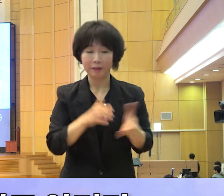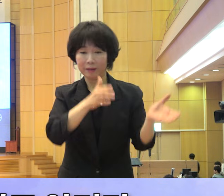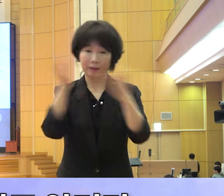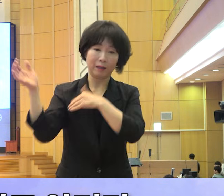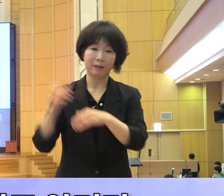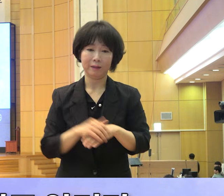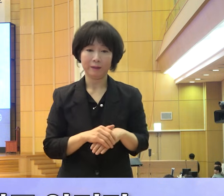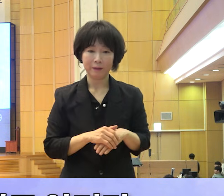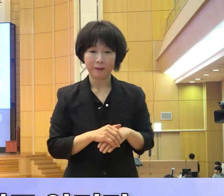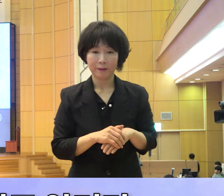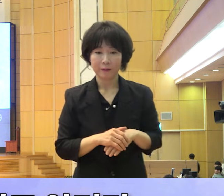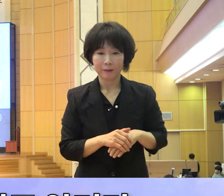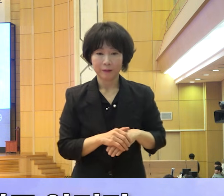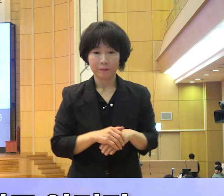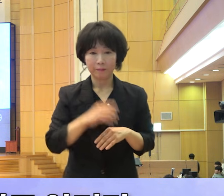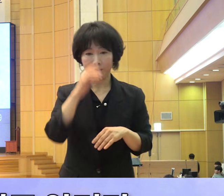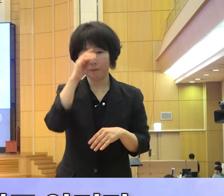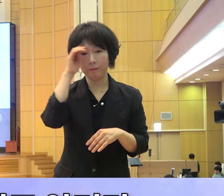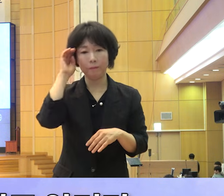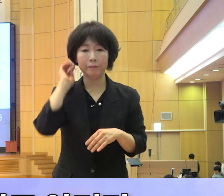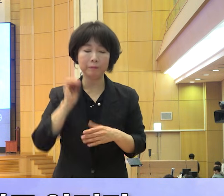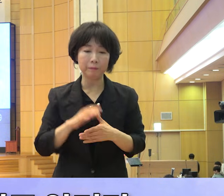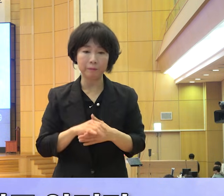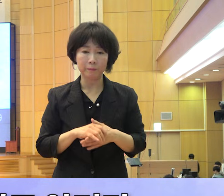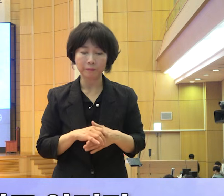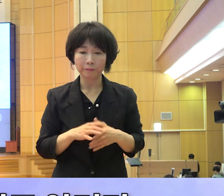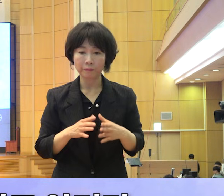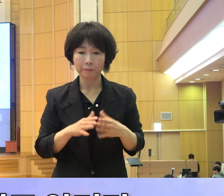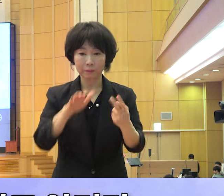요한복음 8장 19절, 오늘 본문으로 다시 돌아가겠습니다.